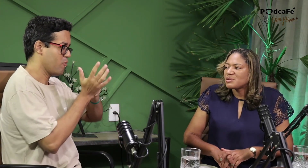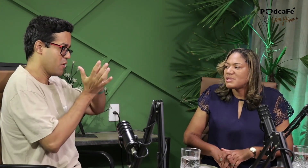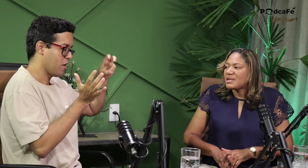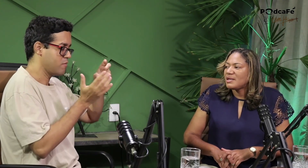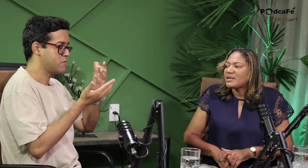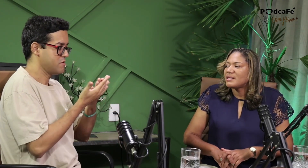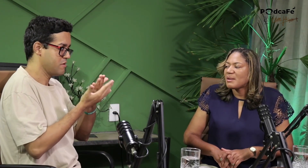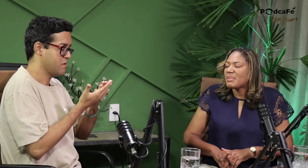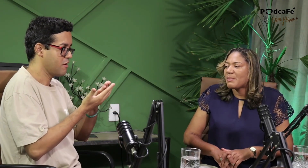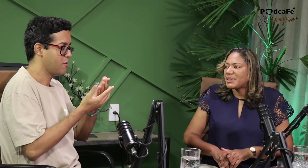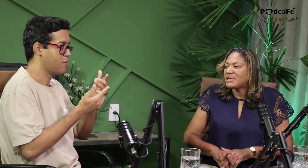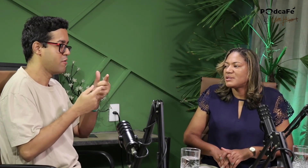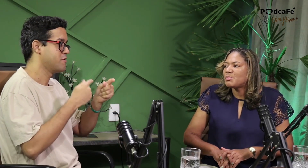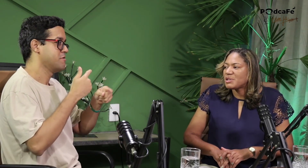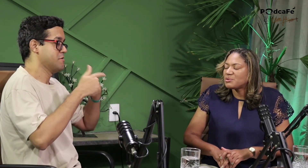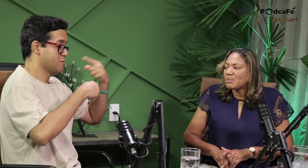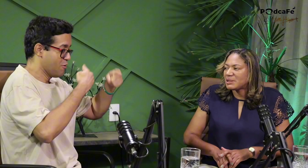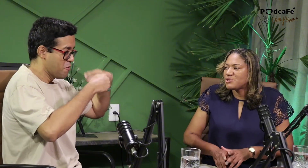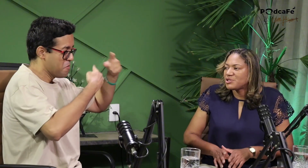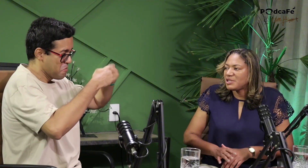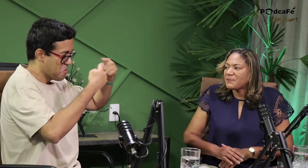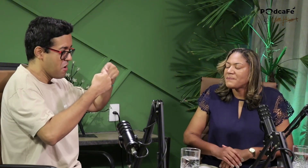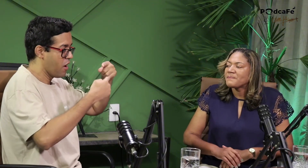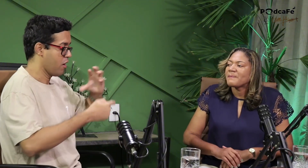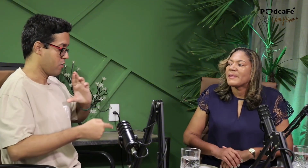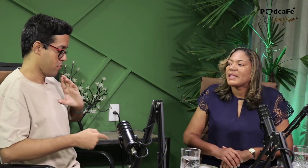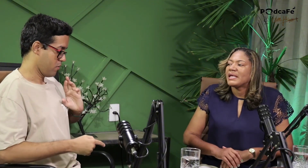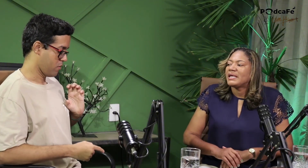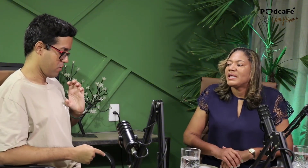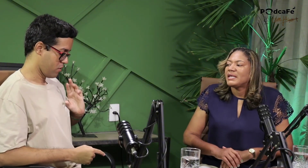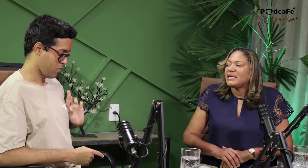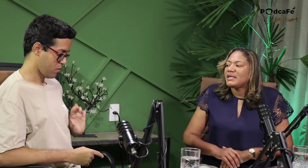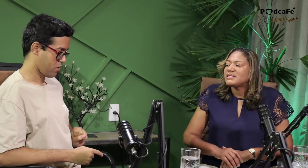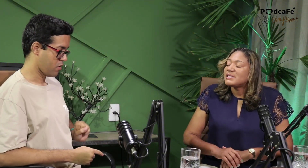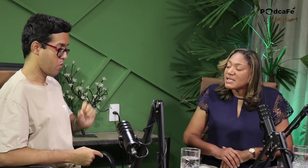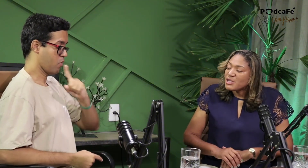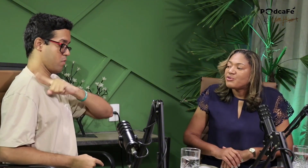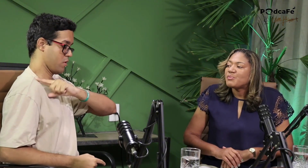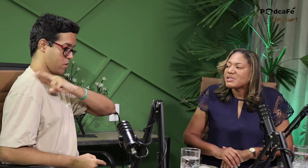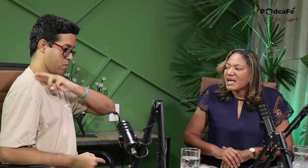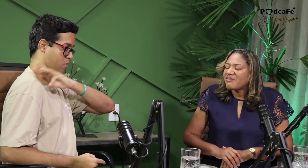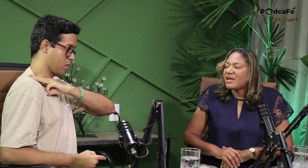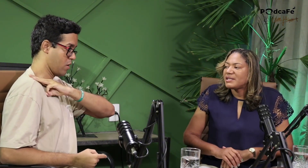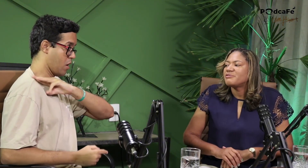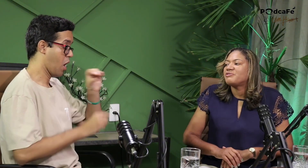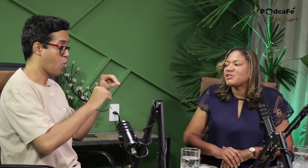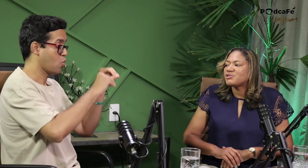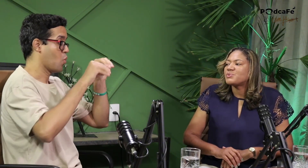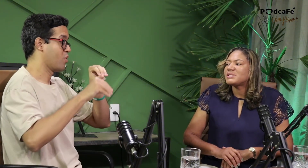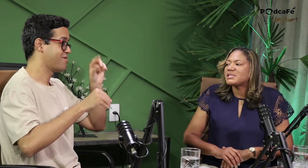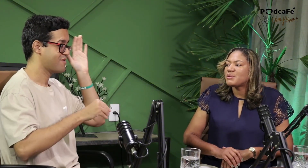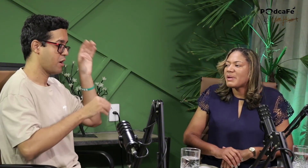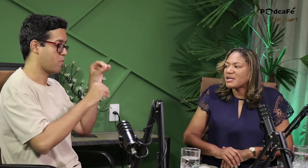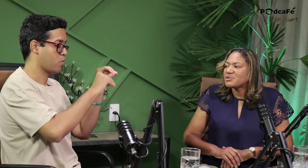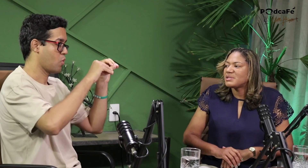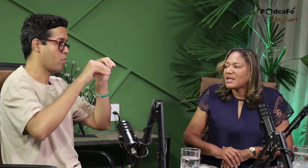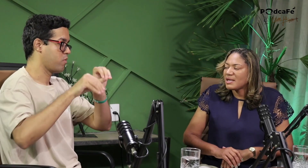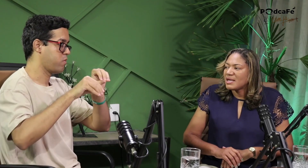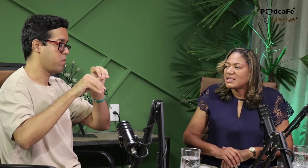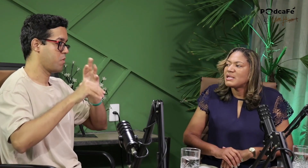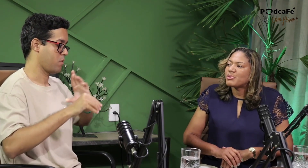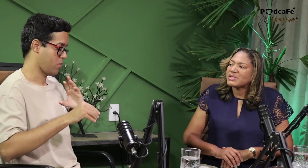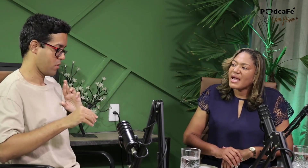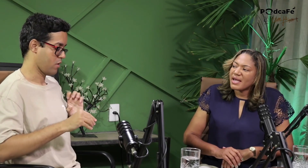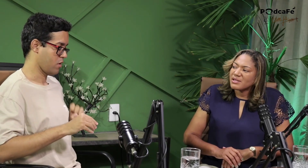também estudei, né, pela manhã, no período matutino. E, em seguida, fui para o Serra Valley, fiz o ensino médio,